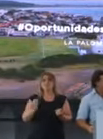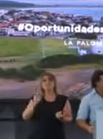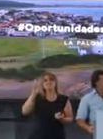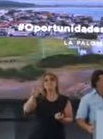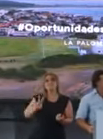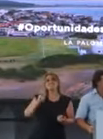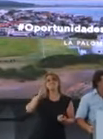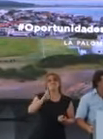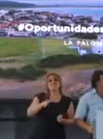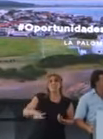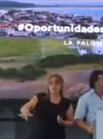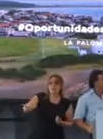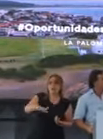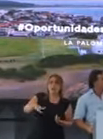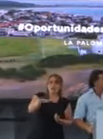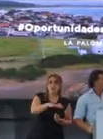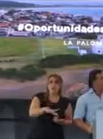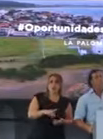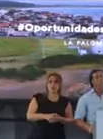Y yo